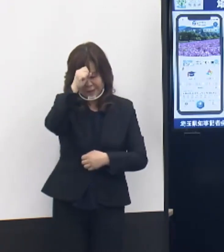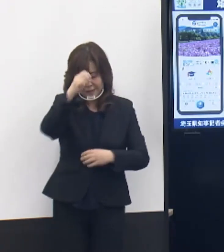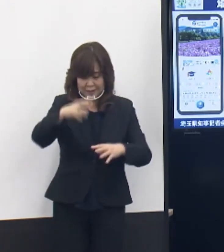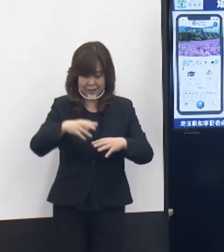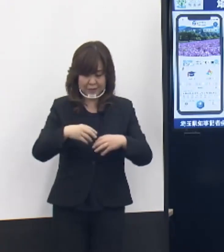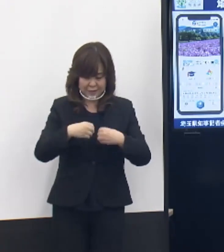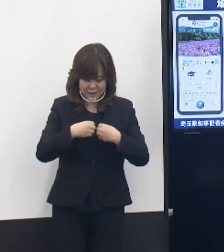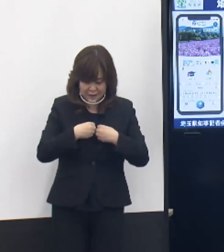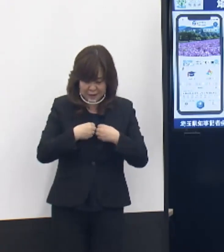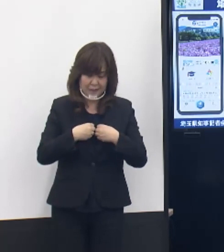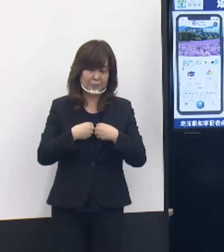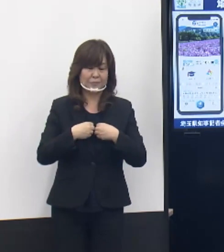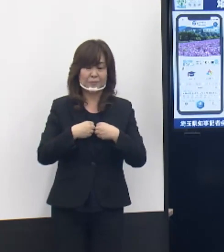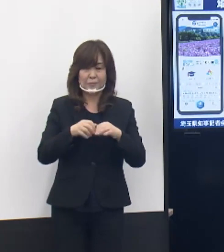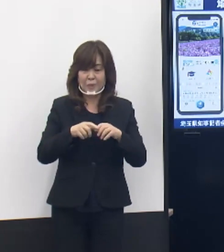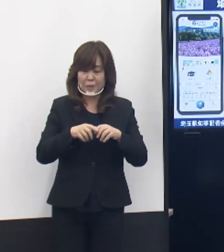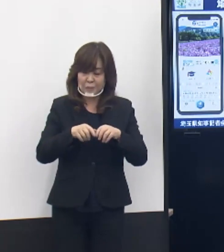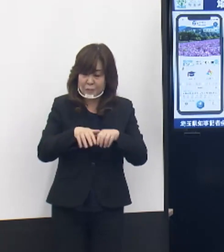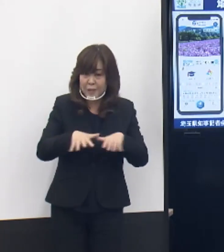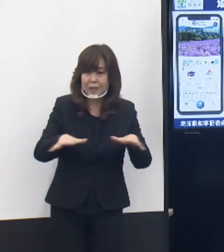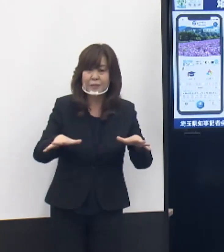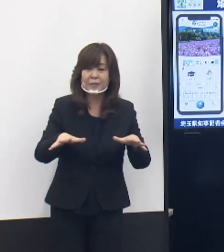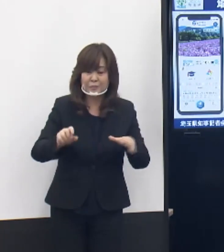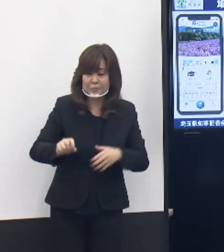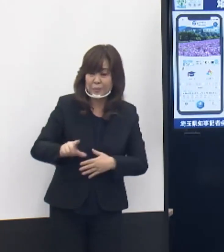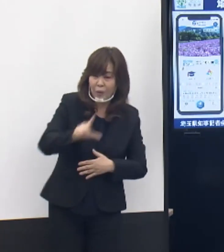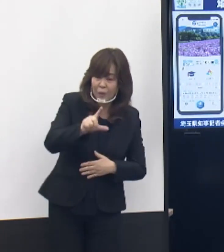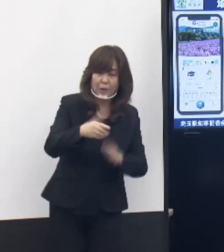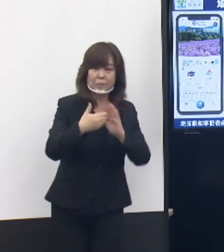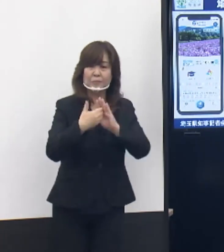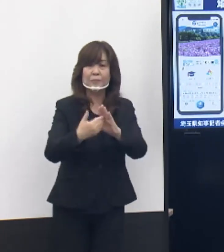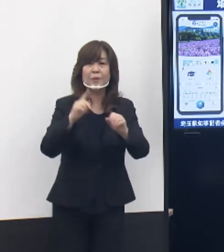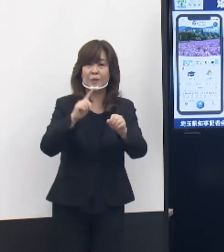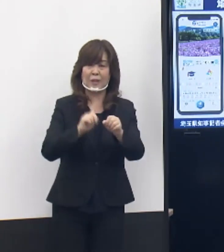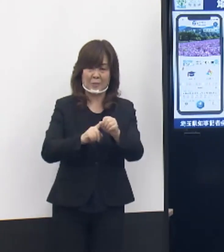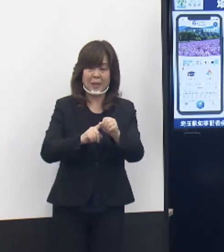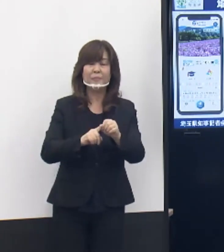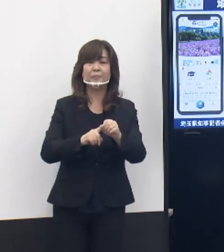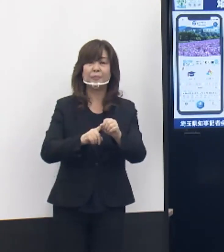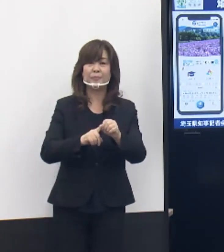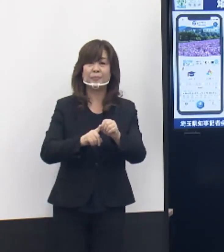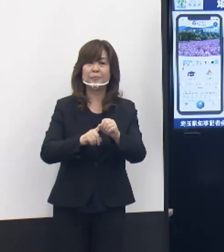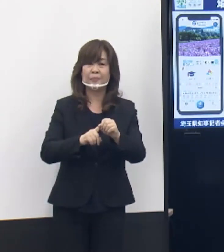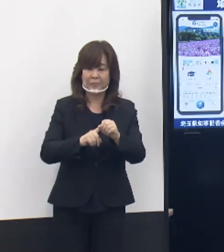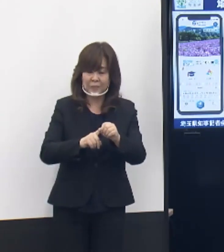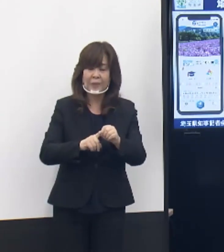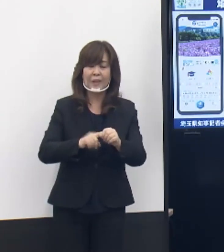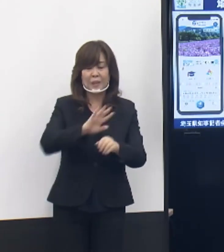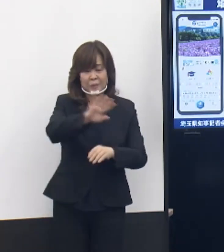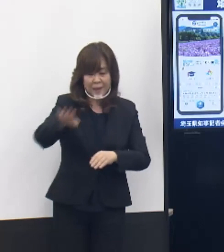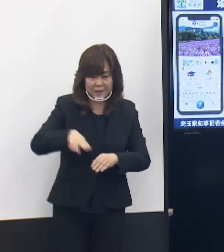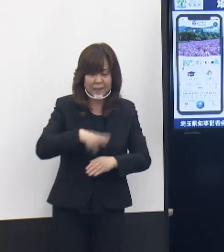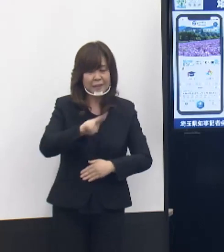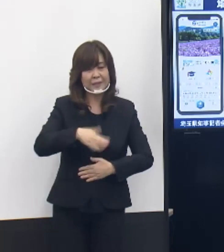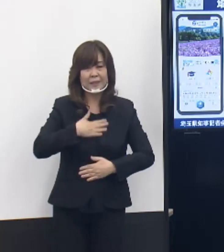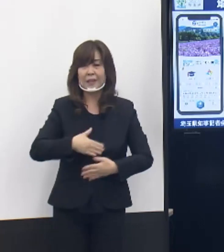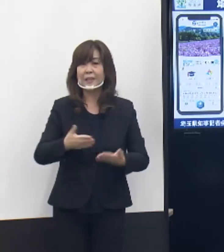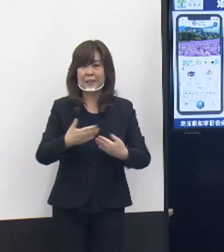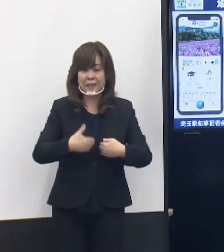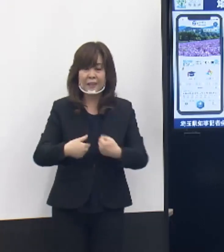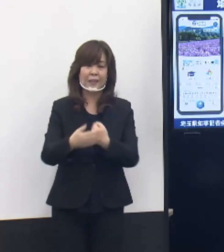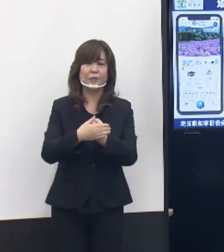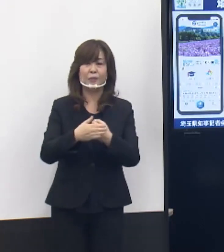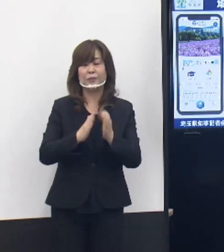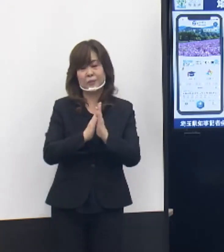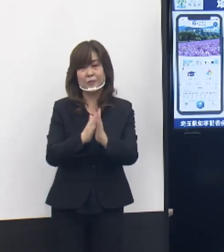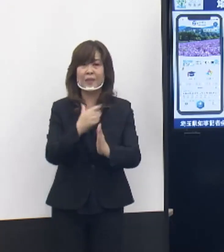に先ほど申し上げたとおり、埼玉県の実証は実際の汎用性高いので、ぜひそこはご理解をいただき、ご協力をお願いをしたい